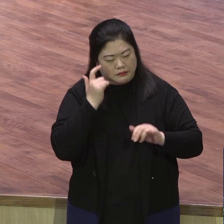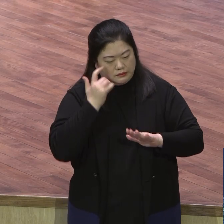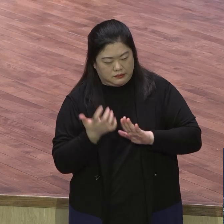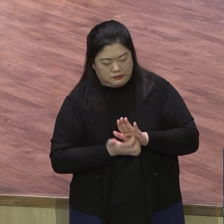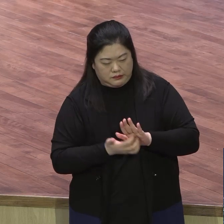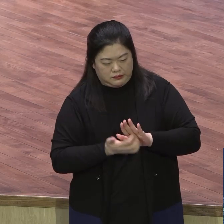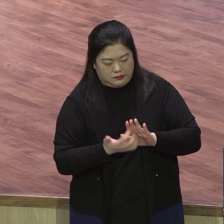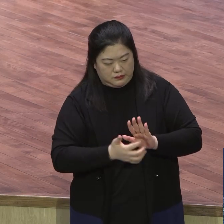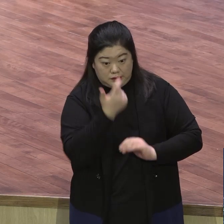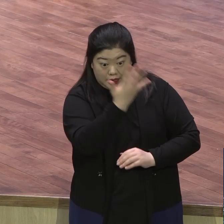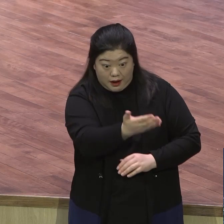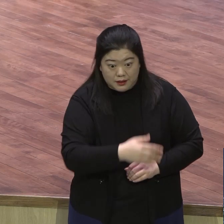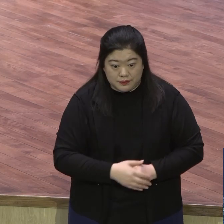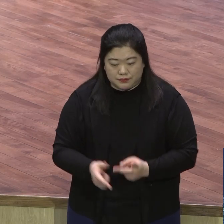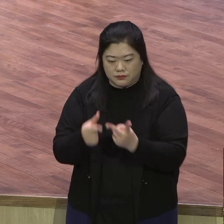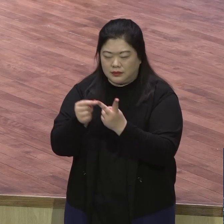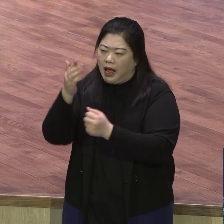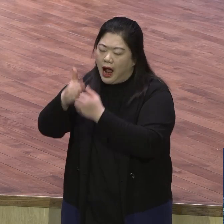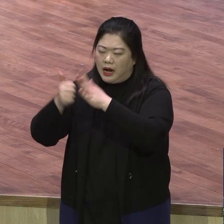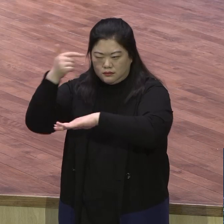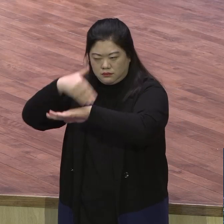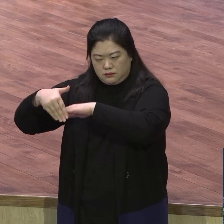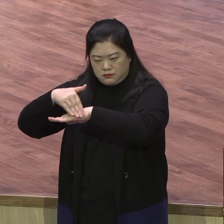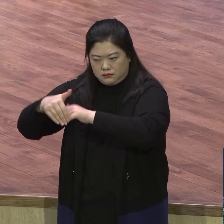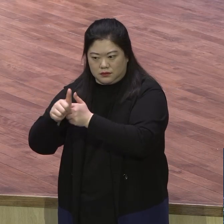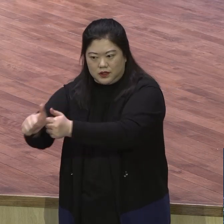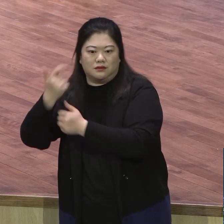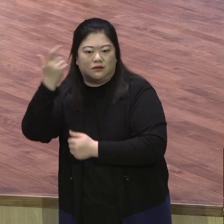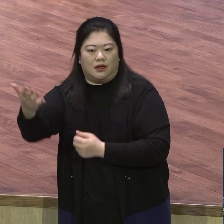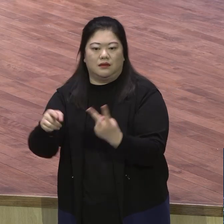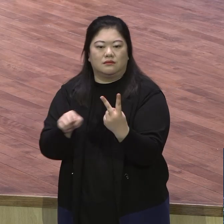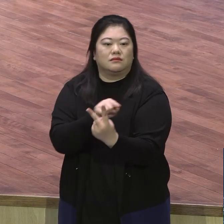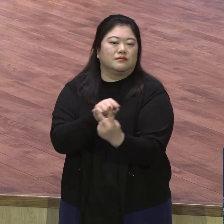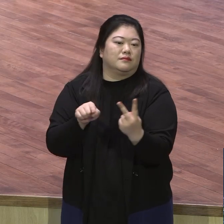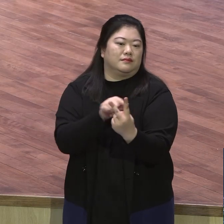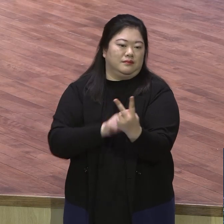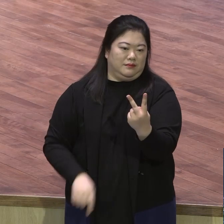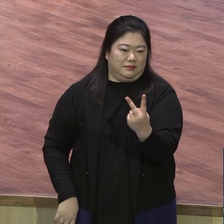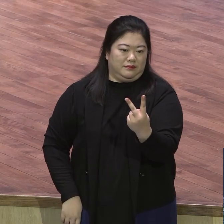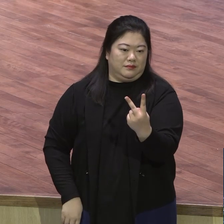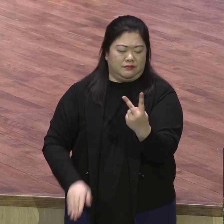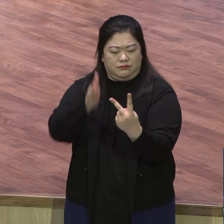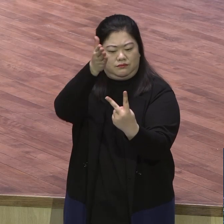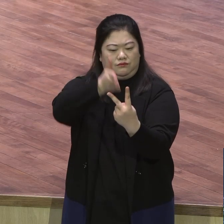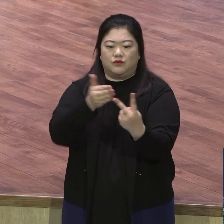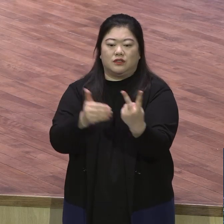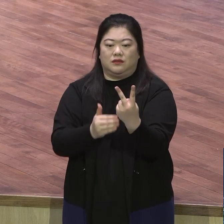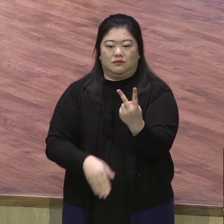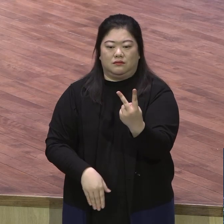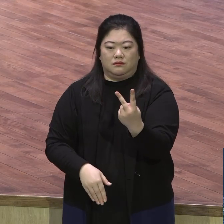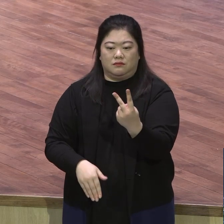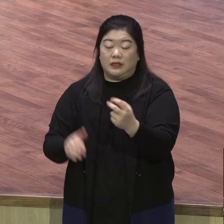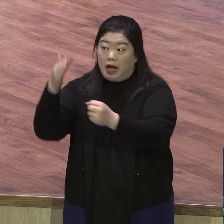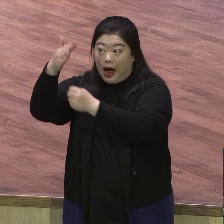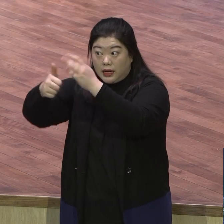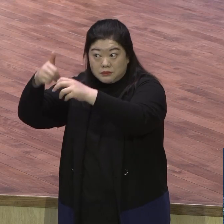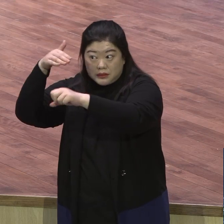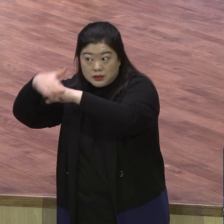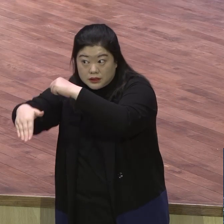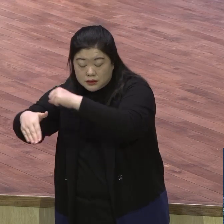신본주의 쓰고 사느냐 하나님의 말씀 중심으로 사느냐 사람 중심으로 사느냐 인본주의는 사람